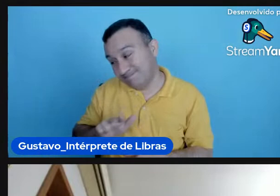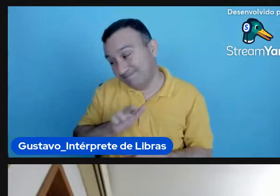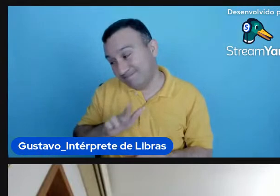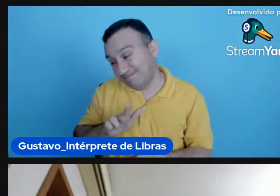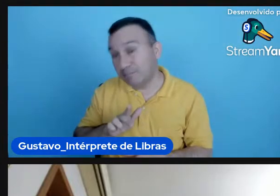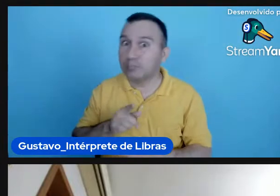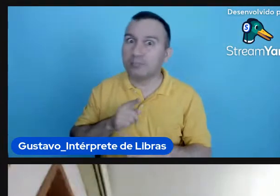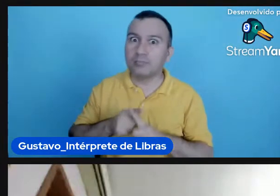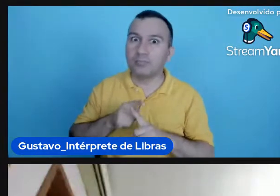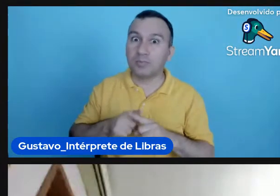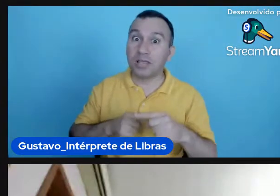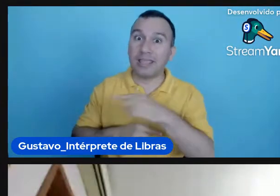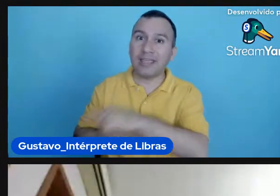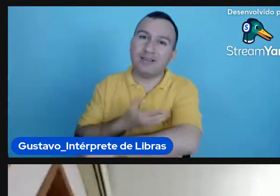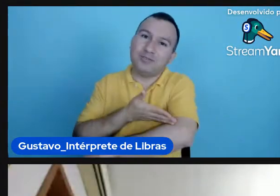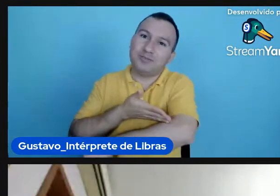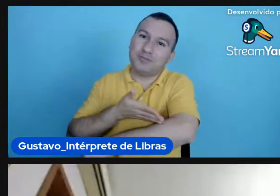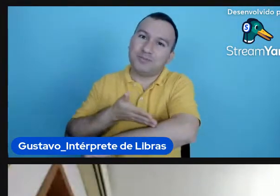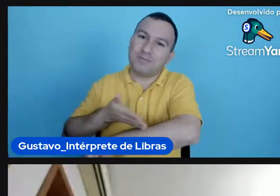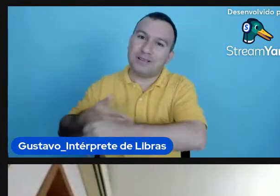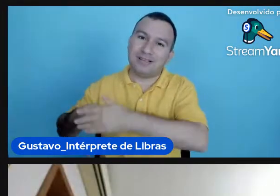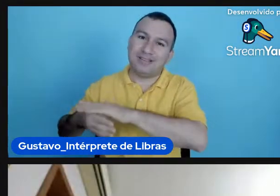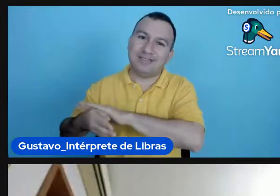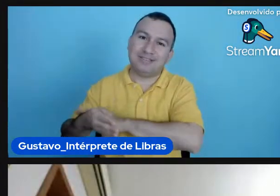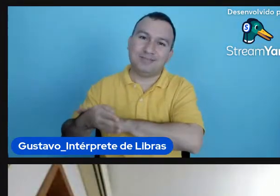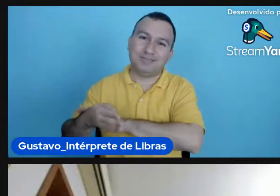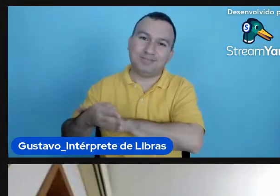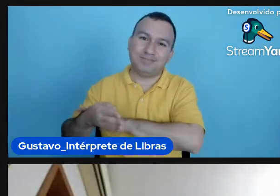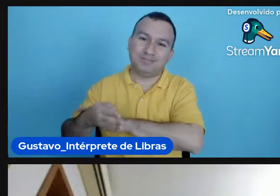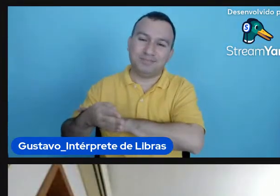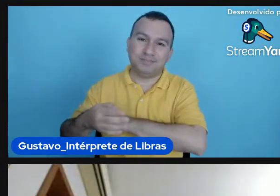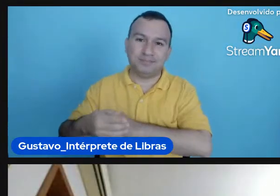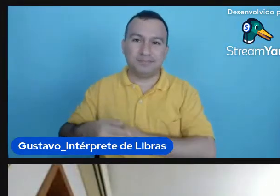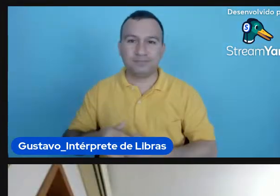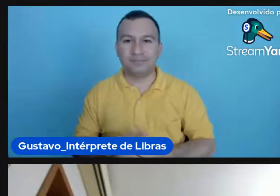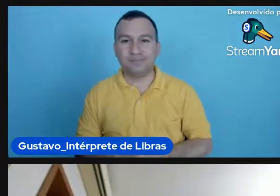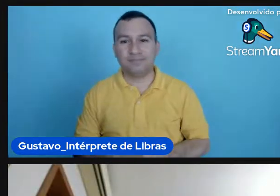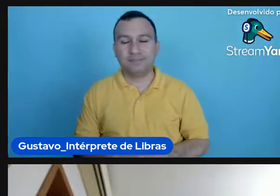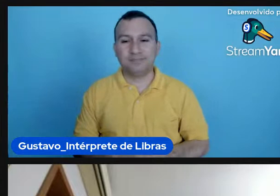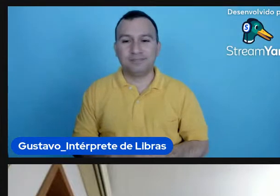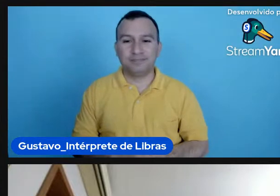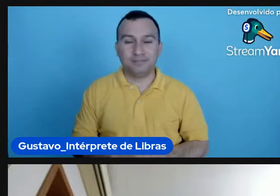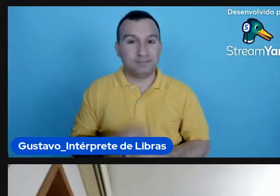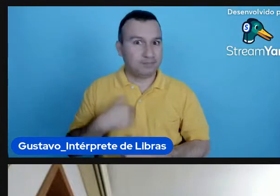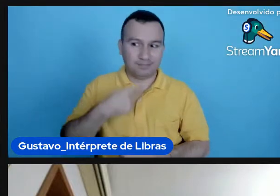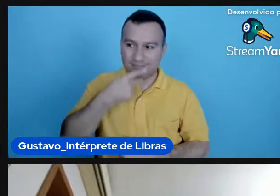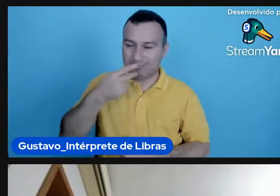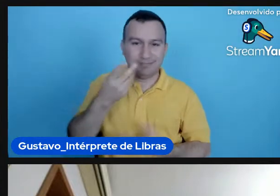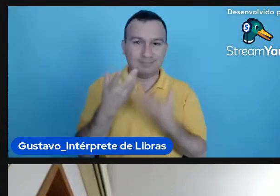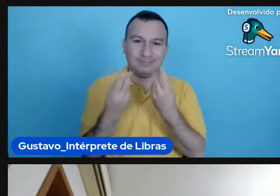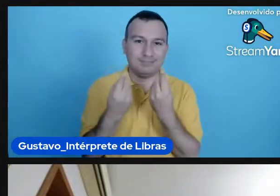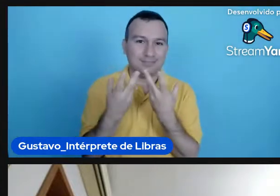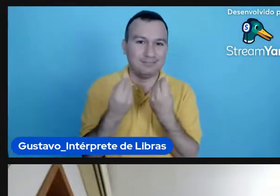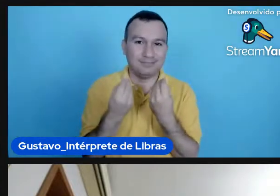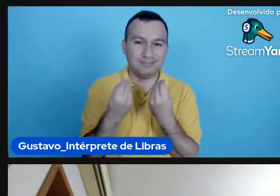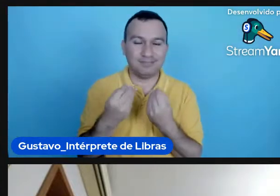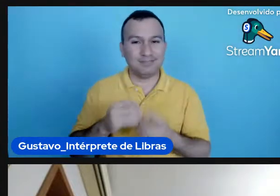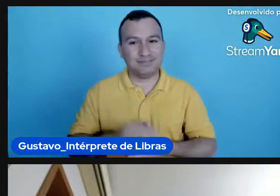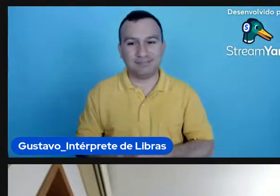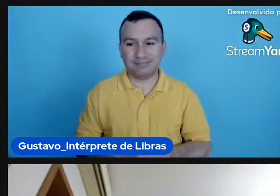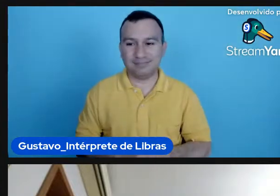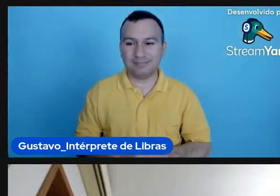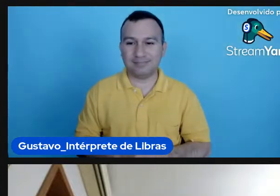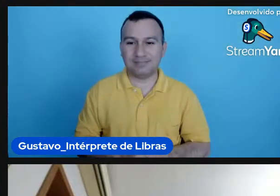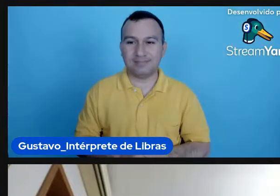né, porque ele estava lá. Bom, já falei bastante, né, para quem ia falar um pouquinho, então é isso que me suscita